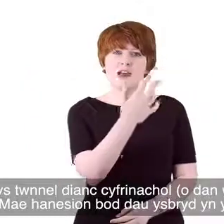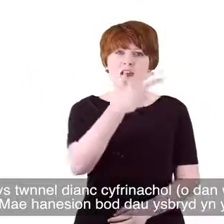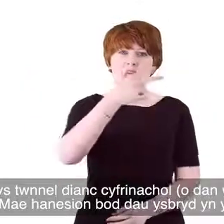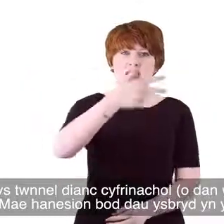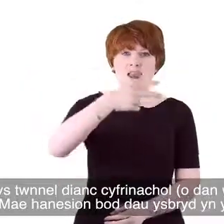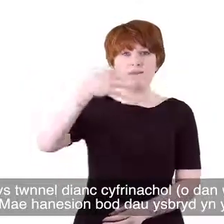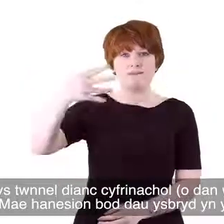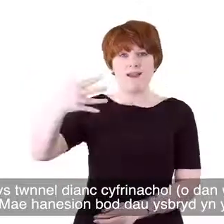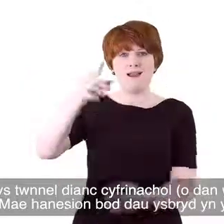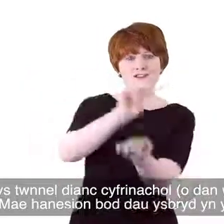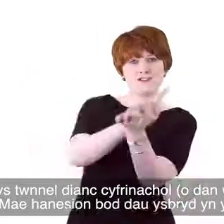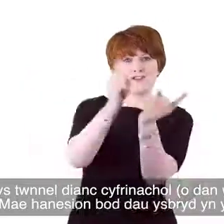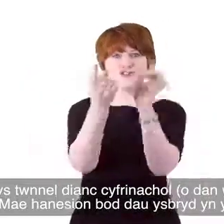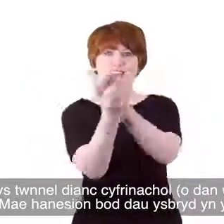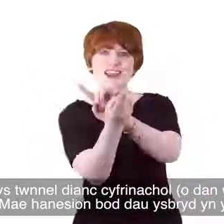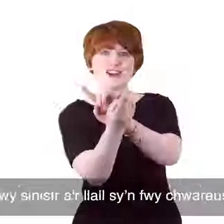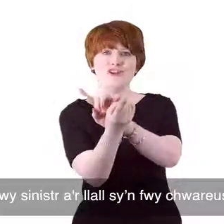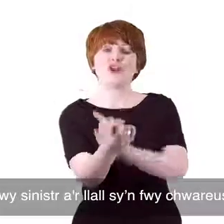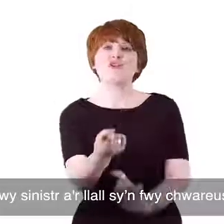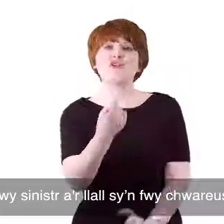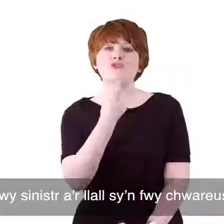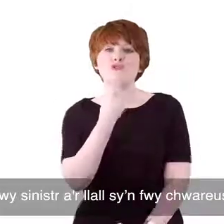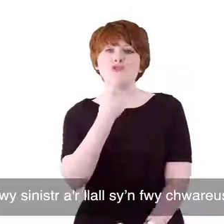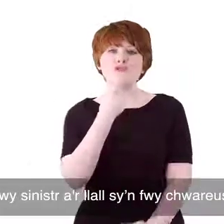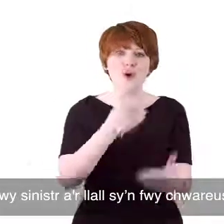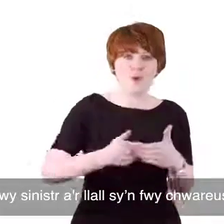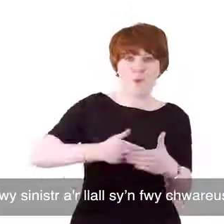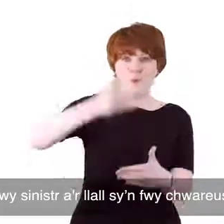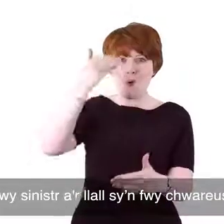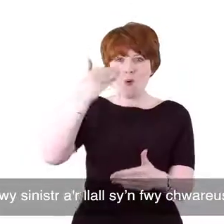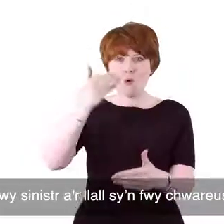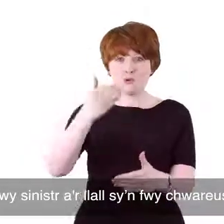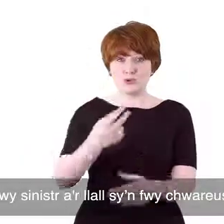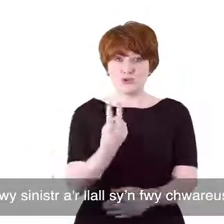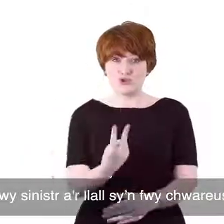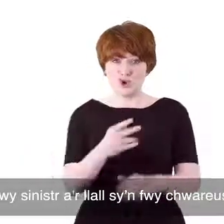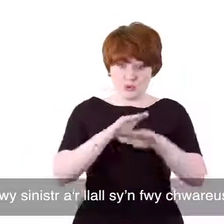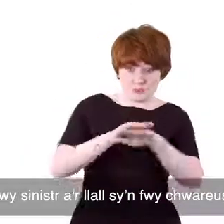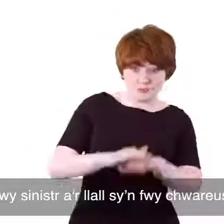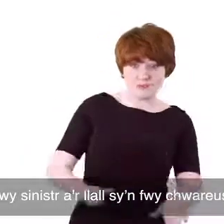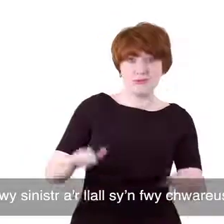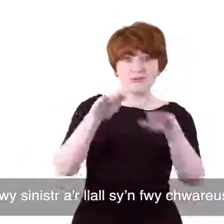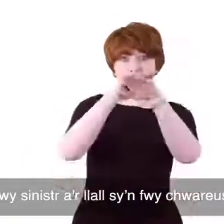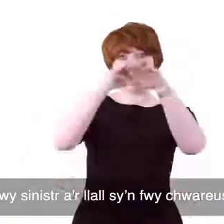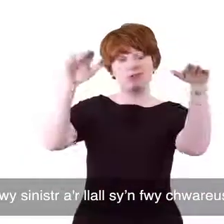hanesion bod 2 ysbryd yn yr adeilad sy'n fwy sinistr a'r llall, sy'n fwy chwaraeus a deridus.